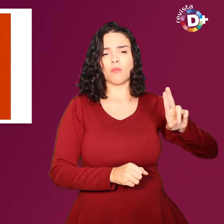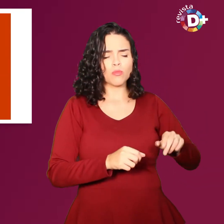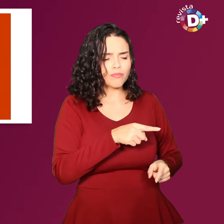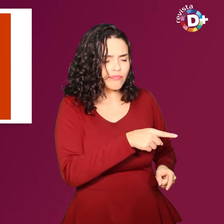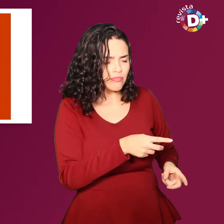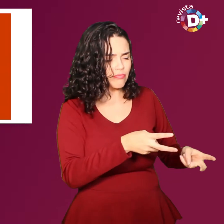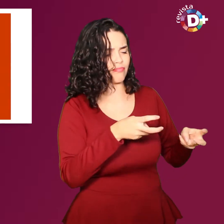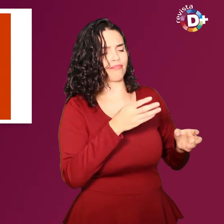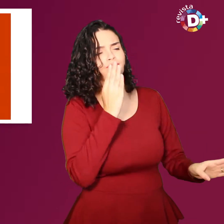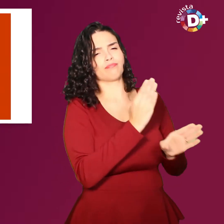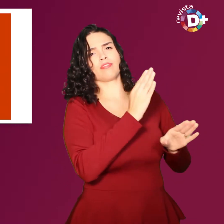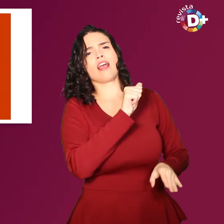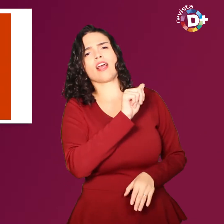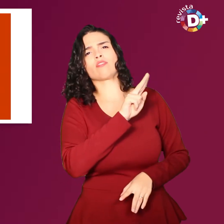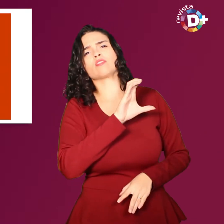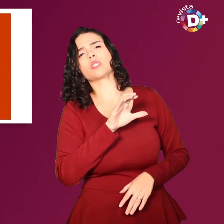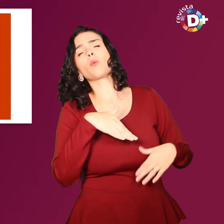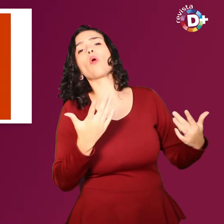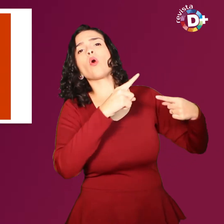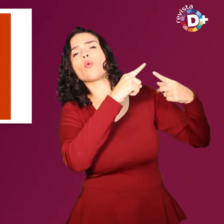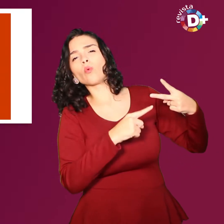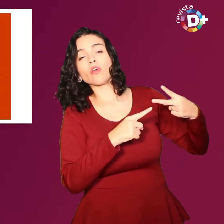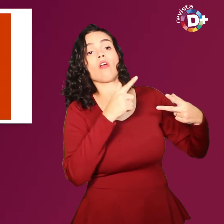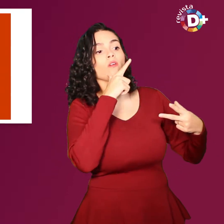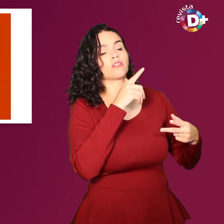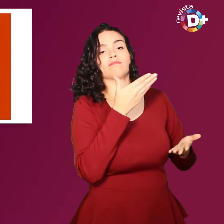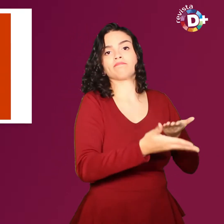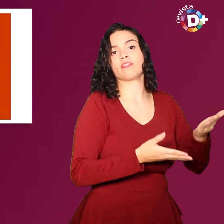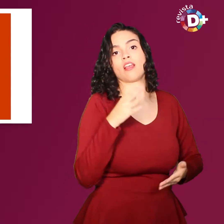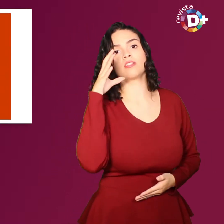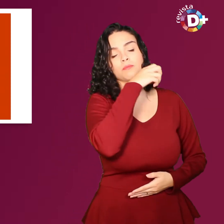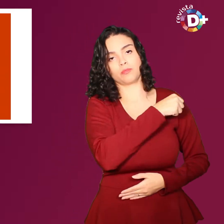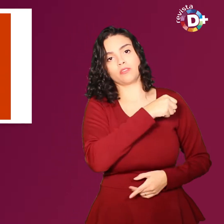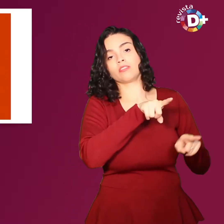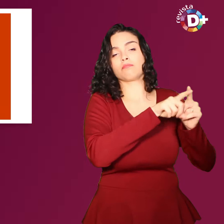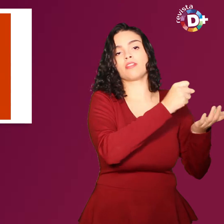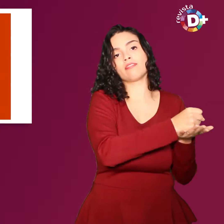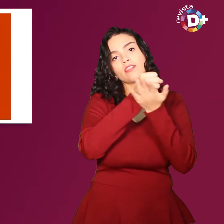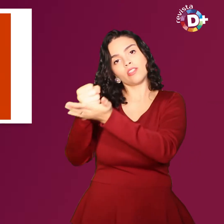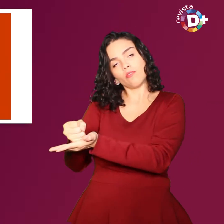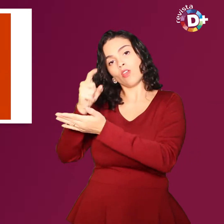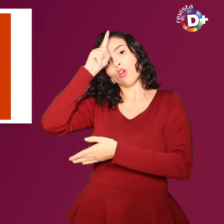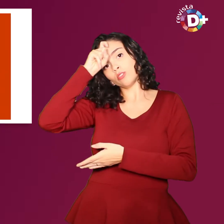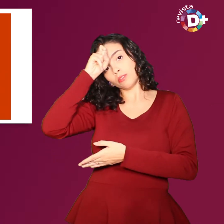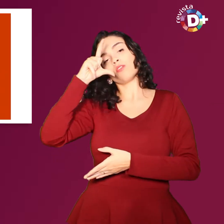SAMU sabem reconhecer rapidamente qual é o tipo de AVC e fazer os primeiros socorros, além de levar o paciente para o